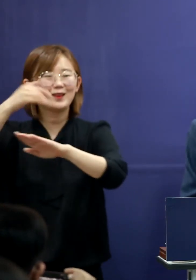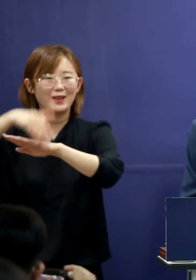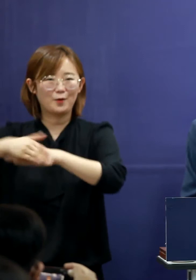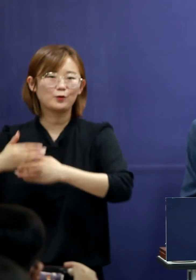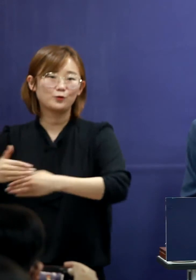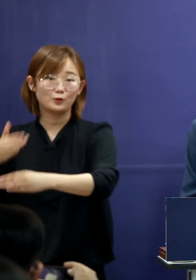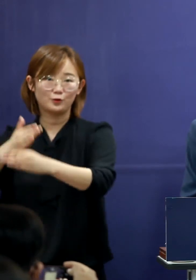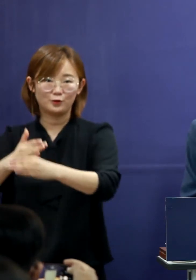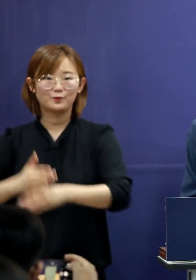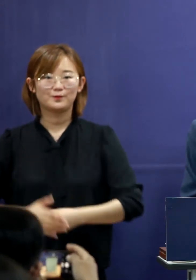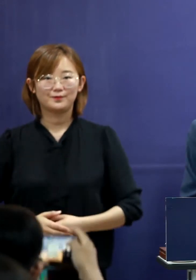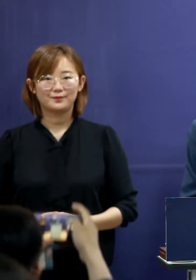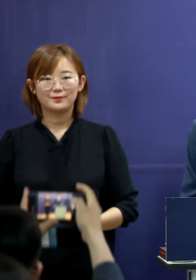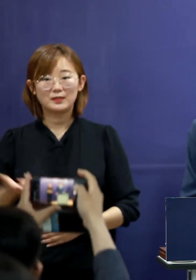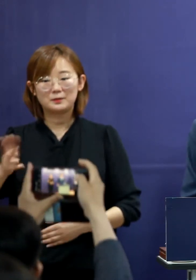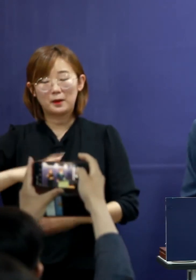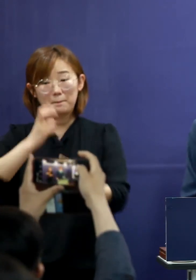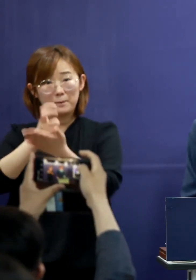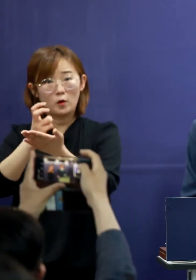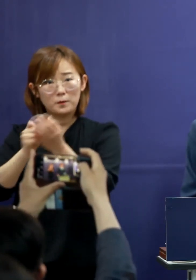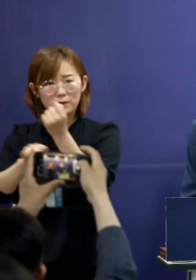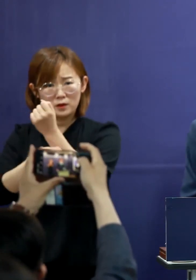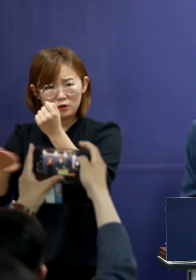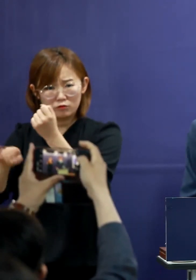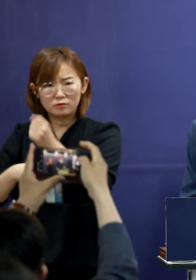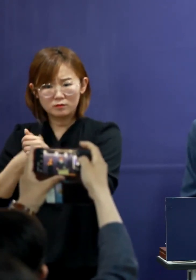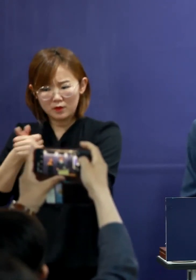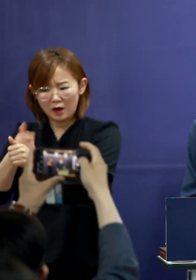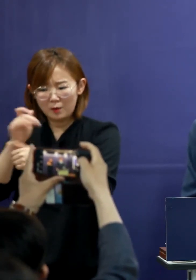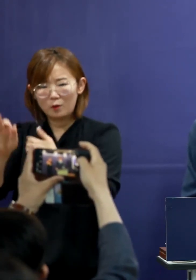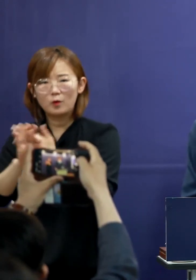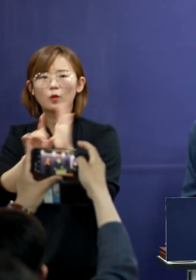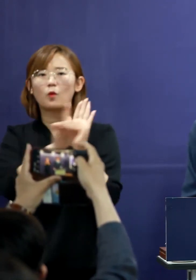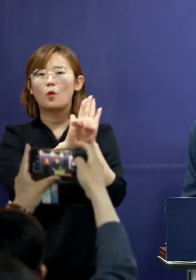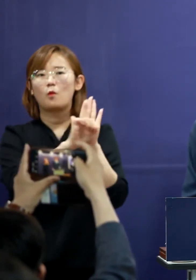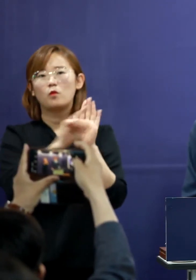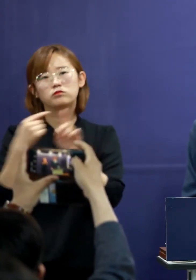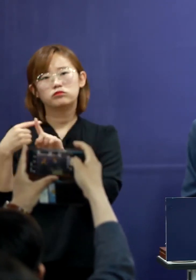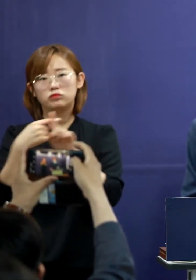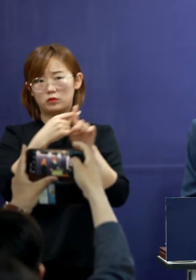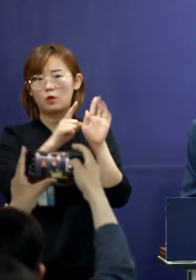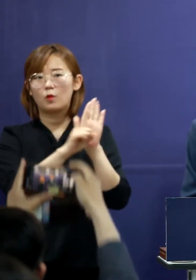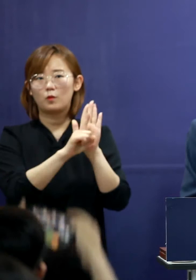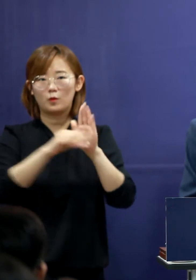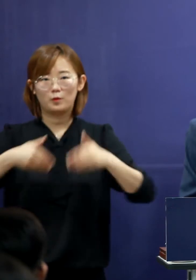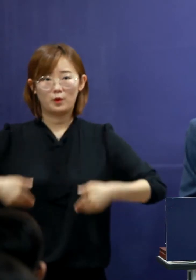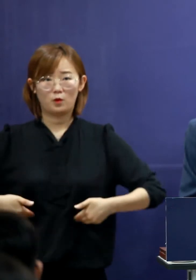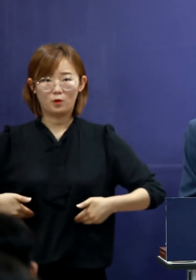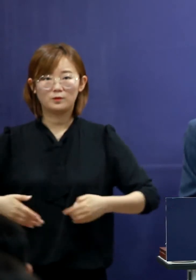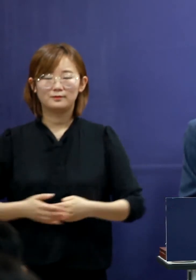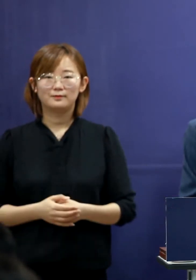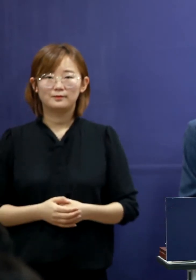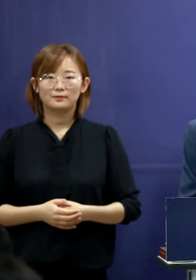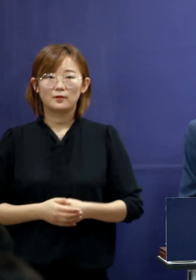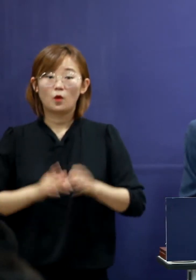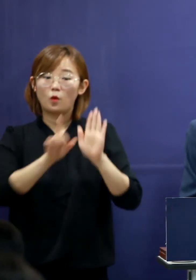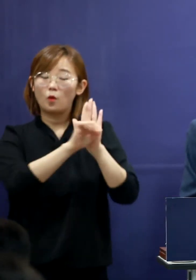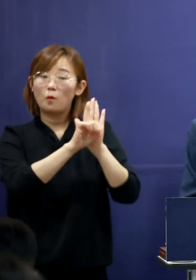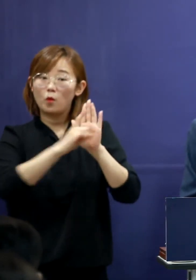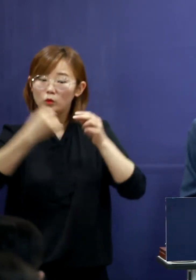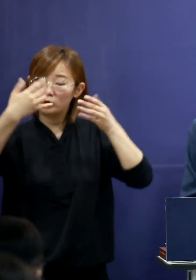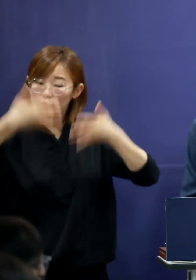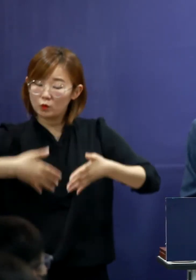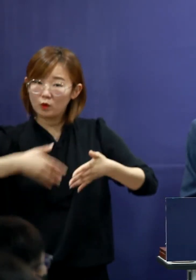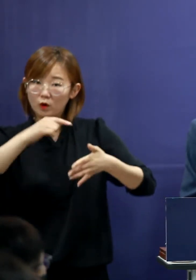따라서 공모를 하도록 되어 있어서 관계법에 따라서 공모 절차를 진행하고 있는데, 공모 요건을